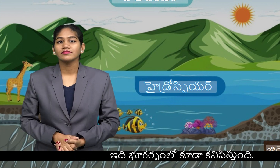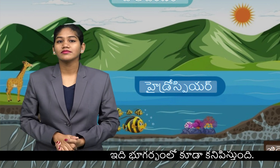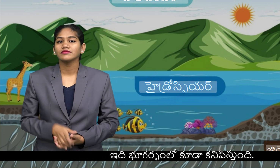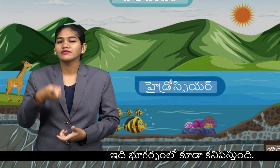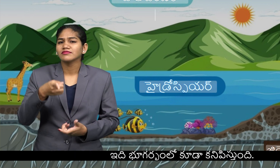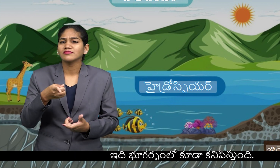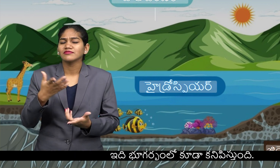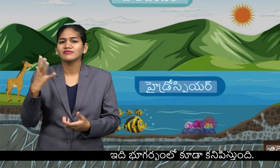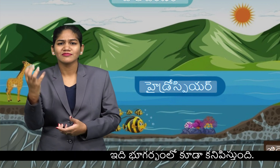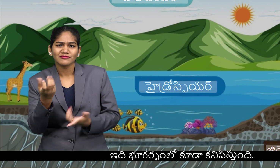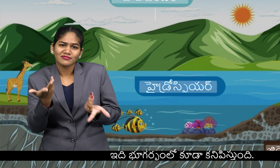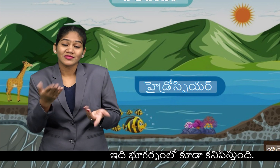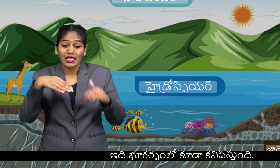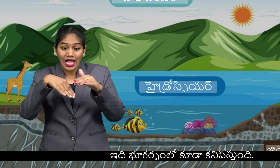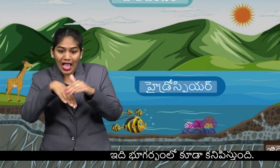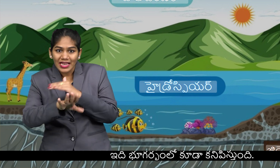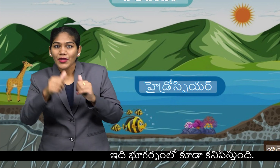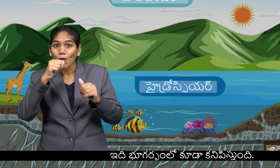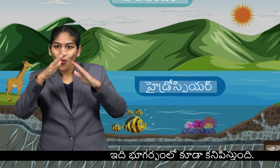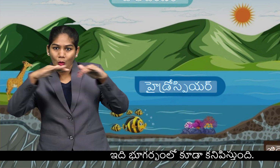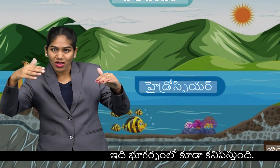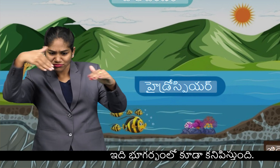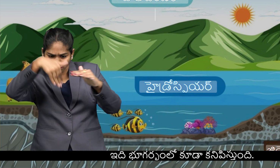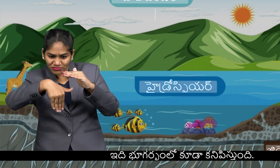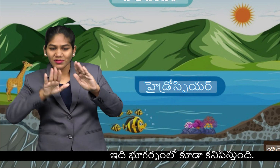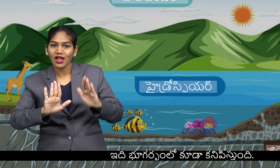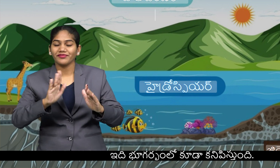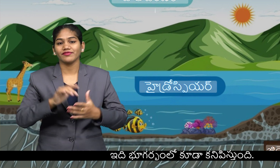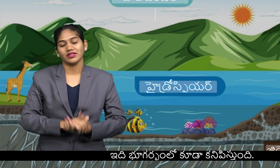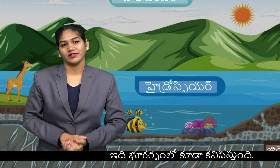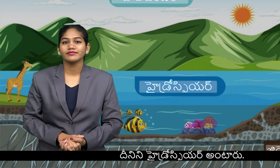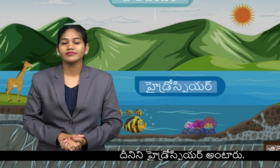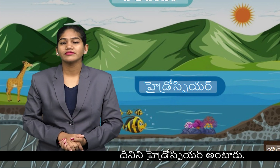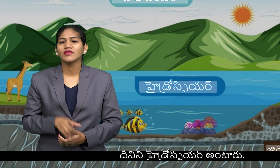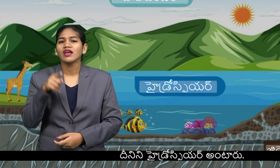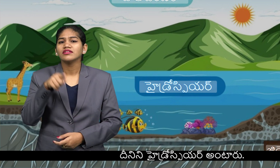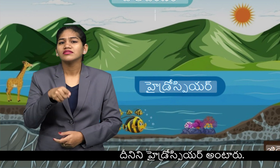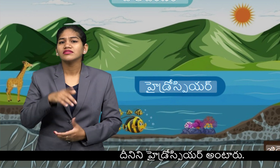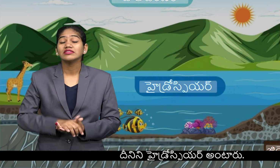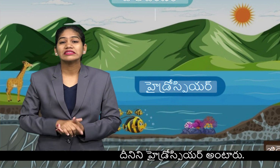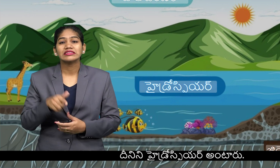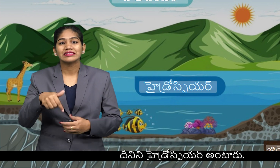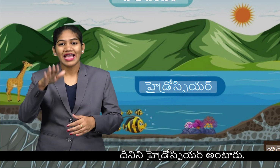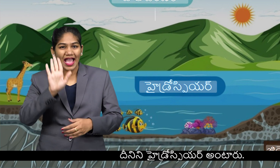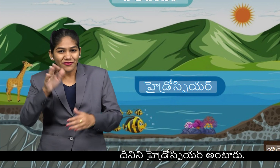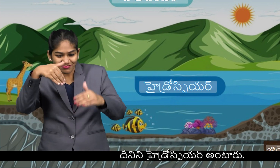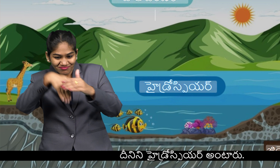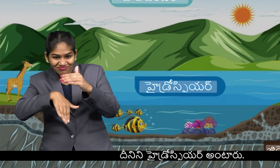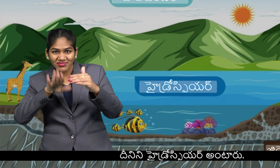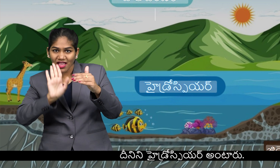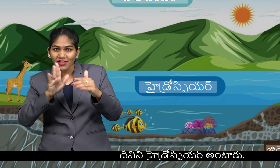ఇది భూగర్భంలో కూడా కనిపిస్తుంది. దీనిని హైడ్రోస్పియర్